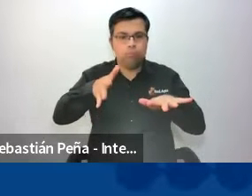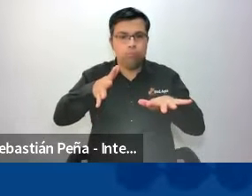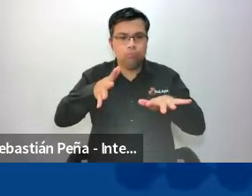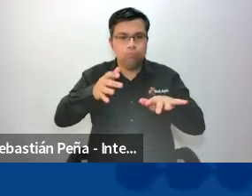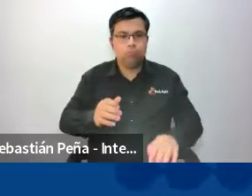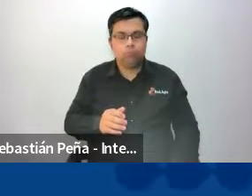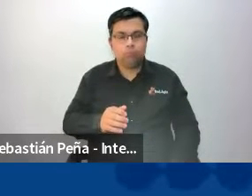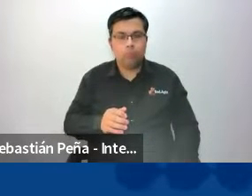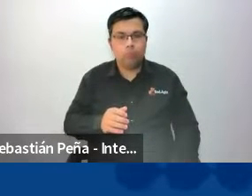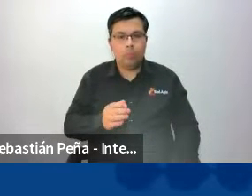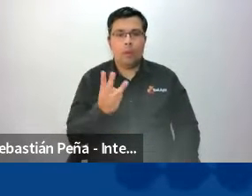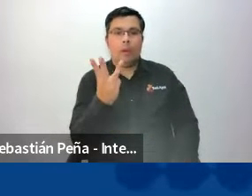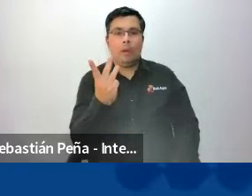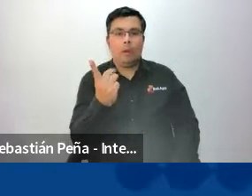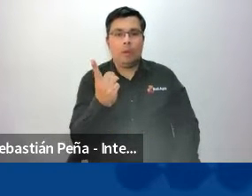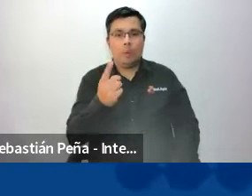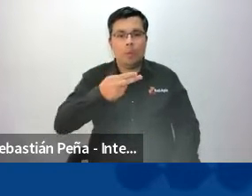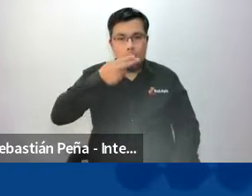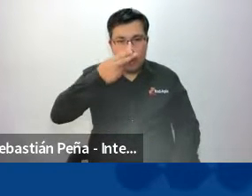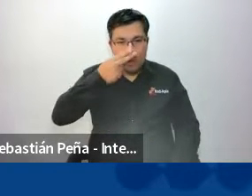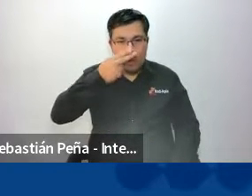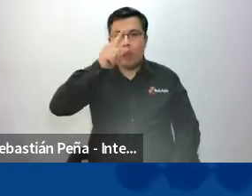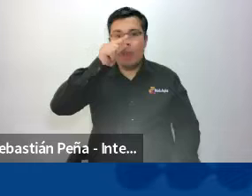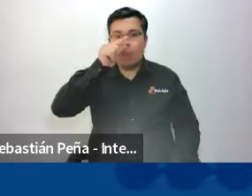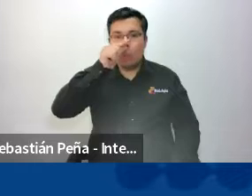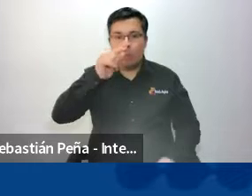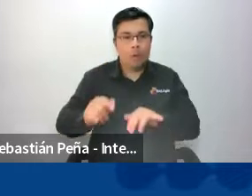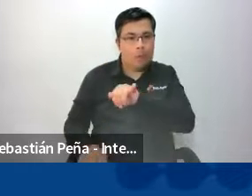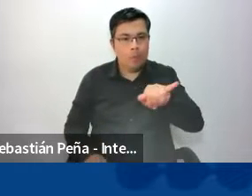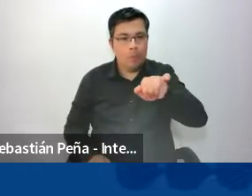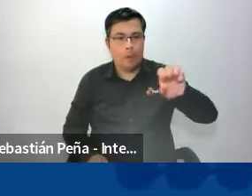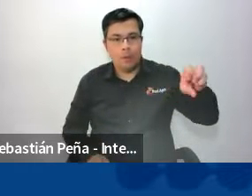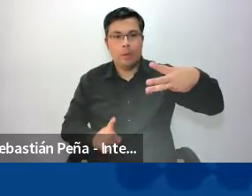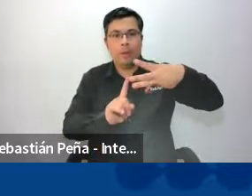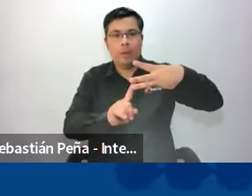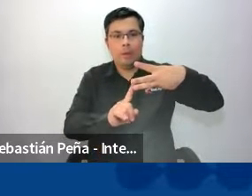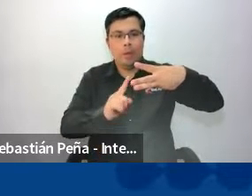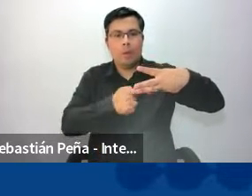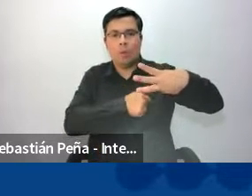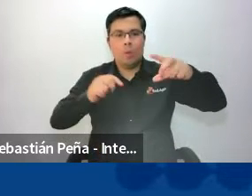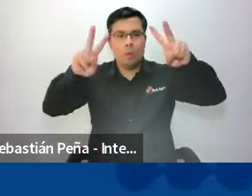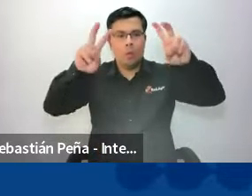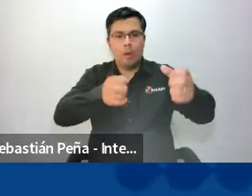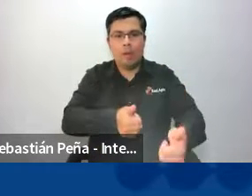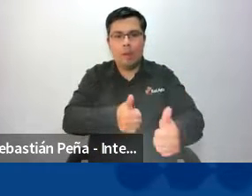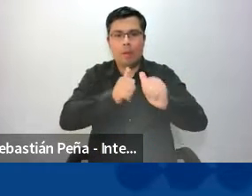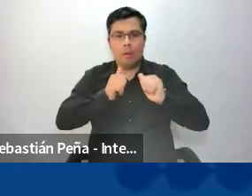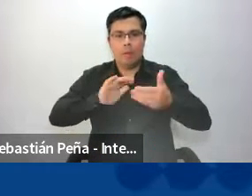un tercer webinar que es, hemos denominado Desafíos para una comunidad educativa